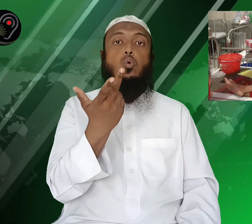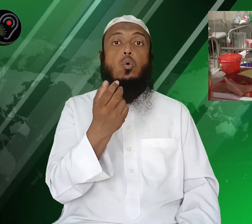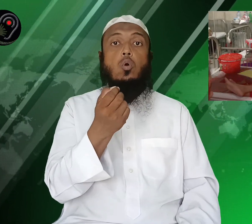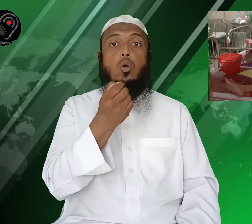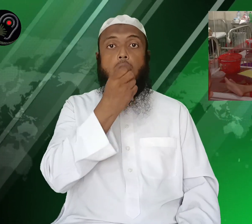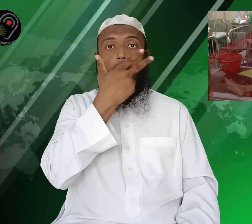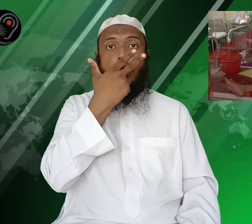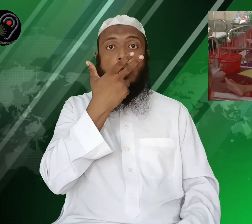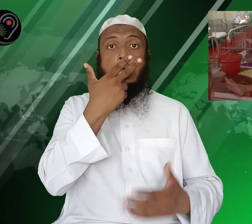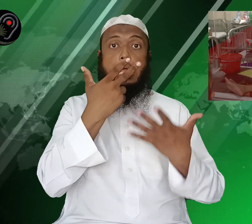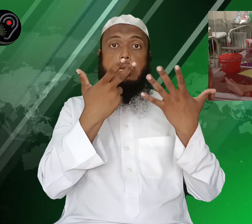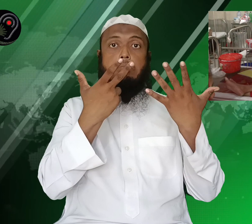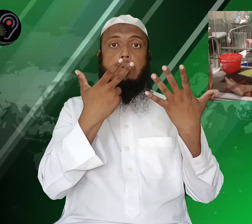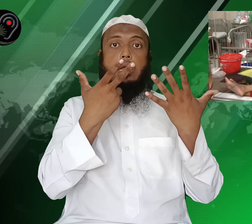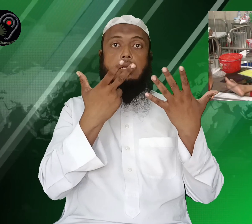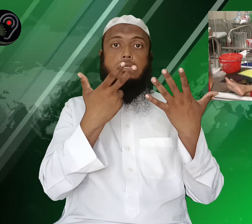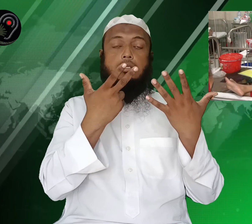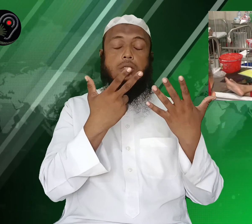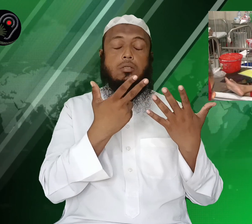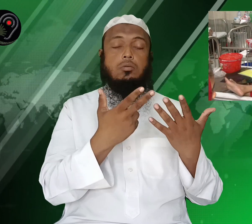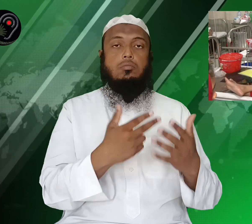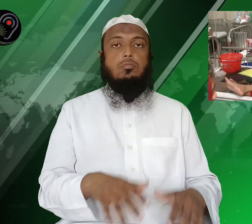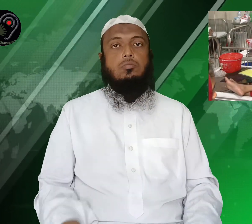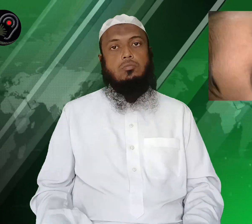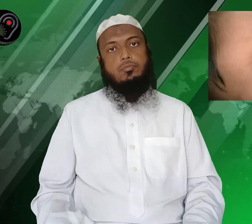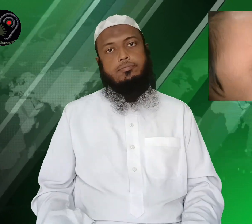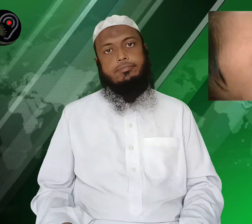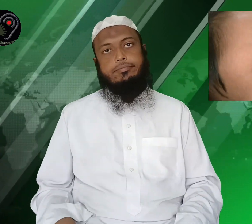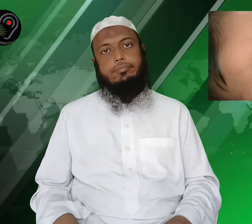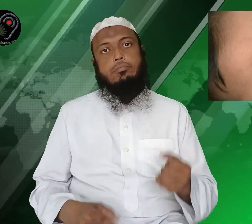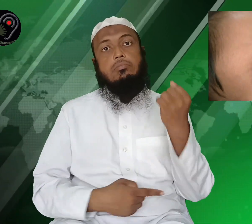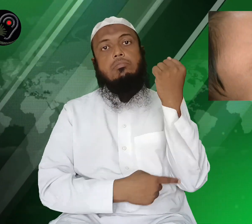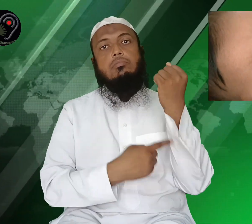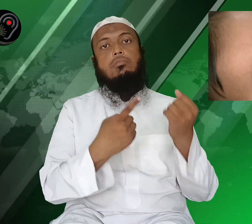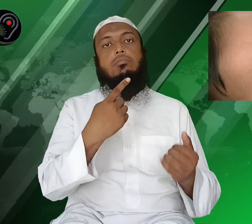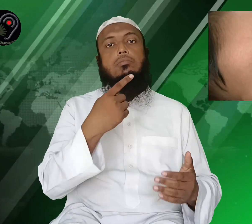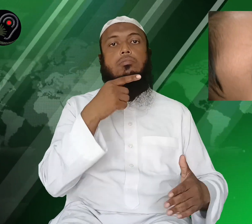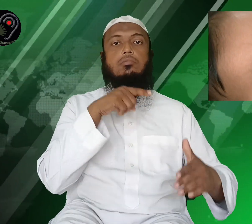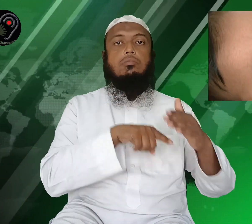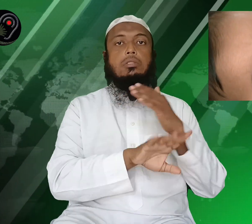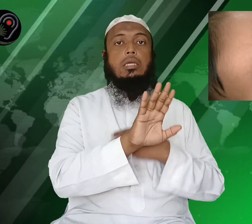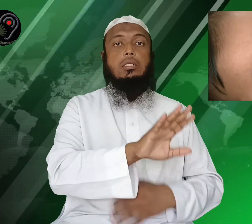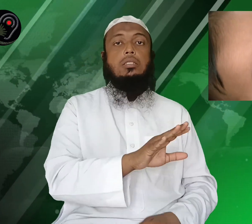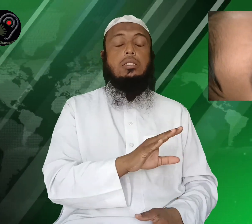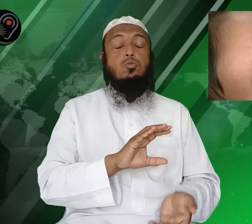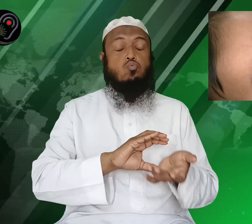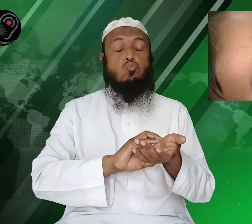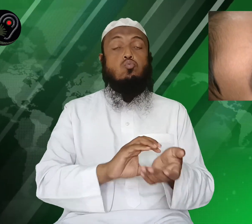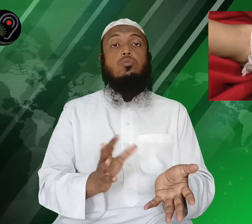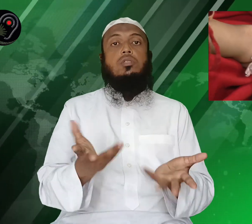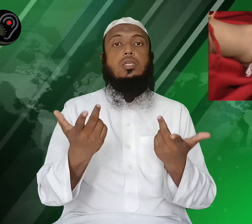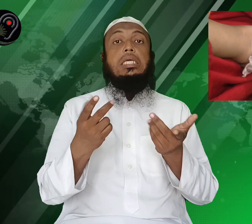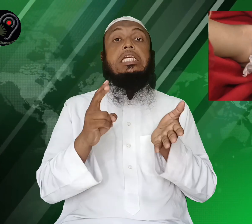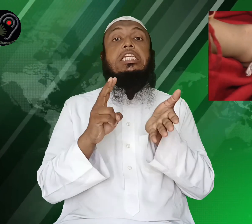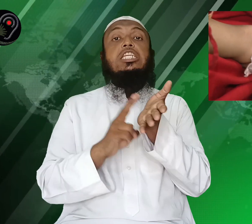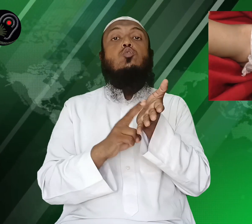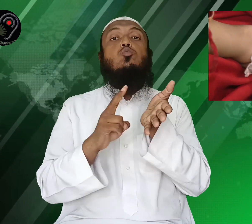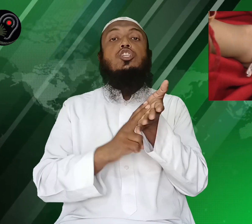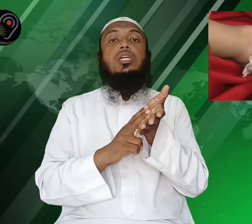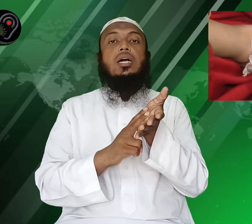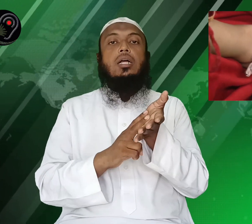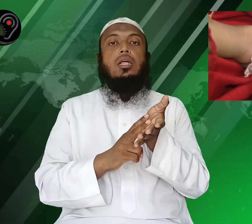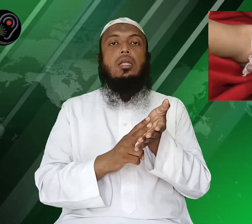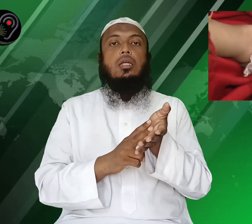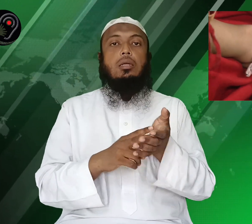মায়ের কোলে ছোট্ট আয়রা, হাসি মুখ দেখে বোঝার উপায় নেই ভুগছে নিউমোনিয়ায়। রোগের কবলে ৮ মাসের জীবনের ২ মাসই